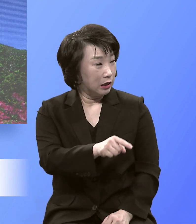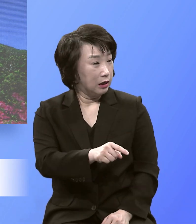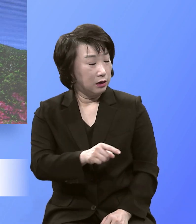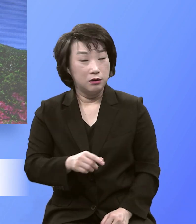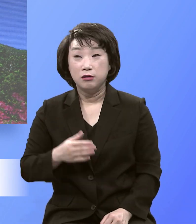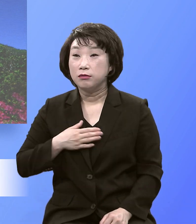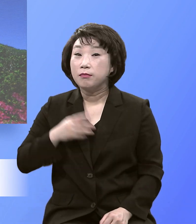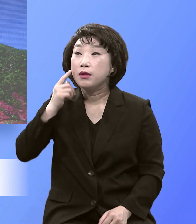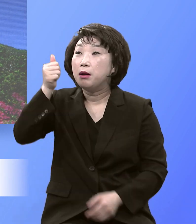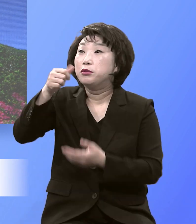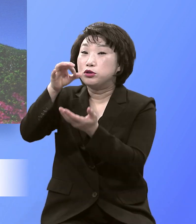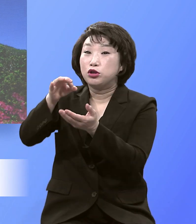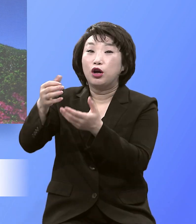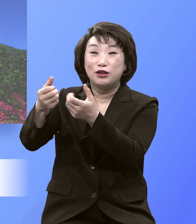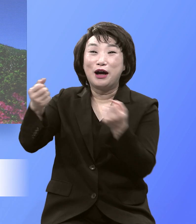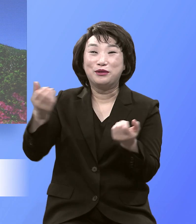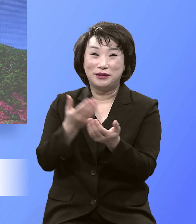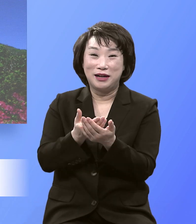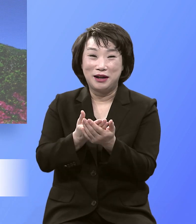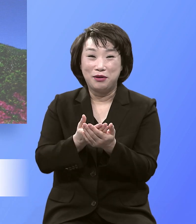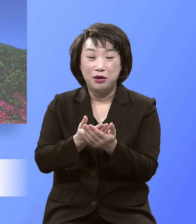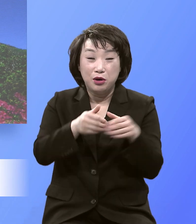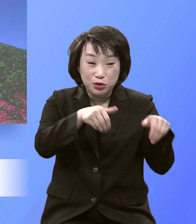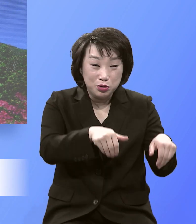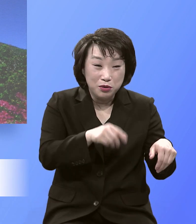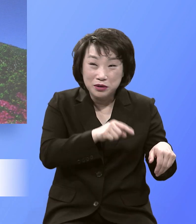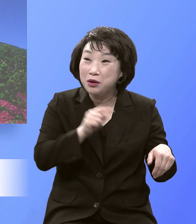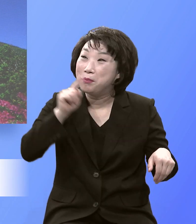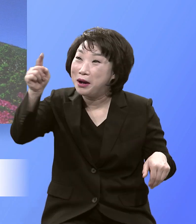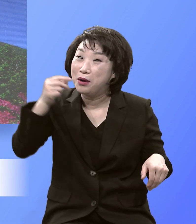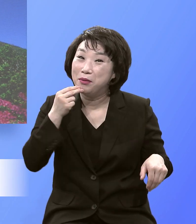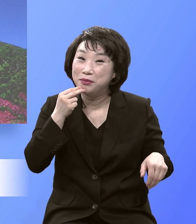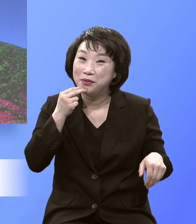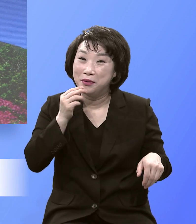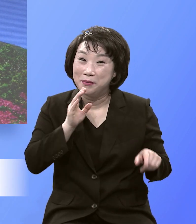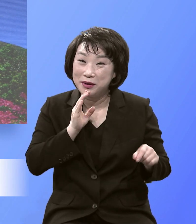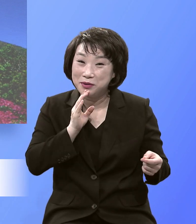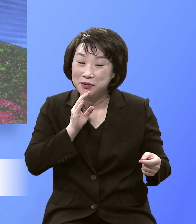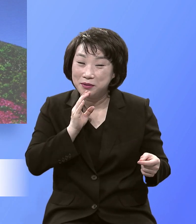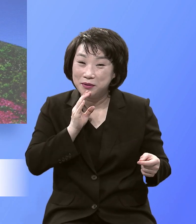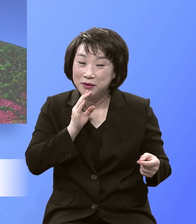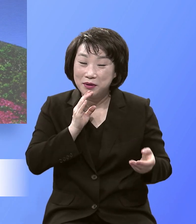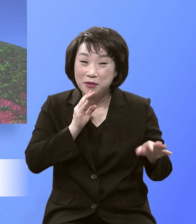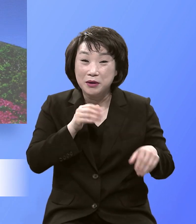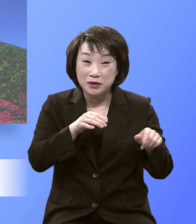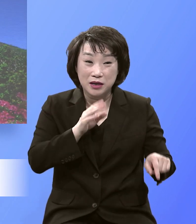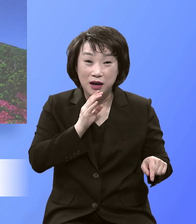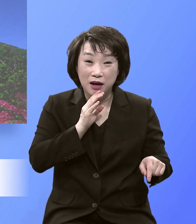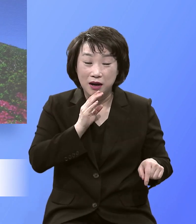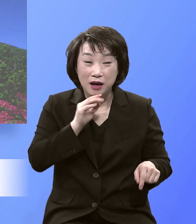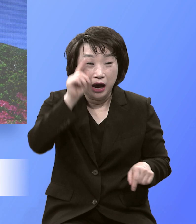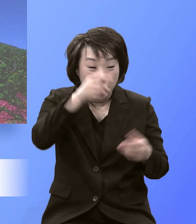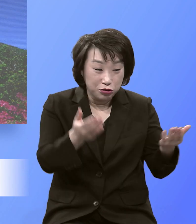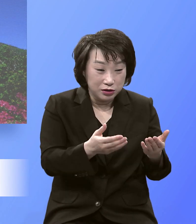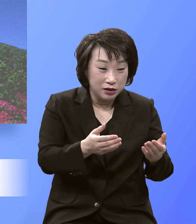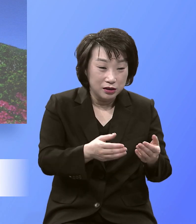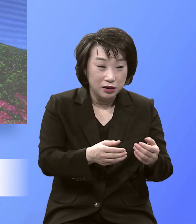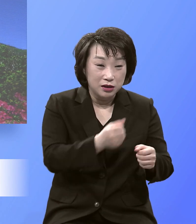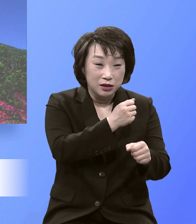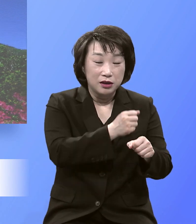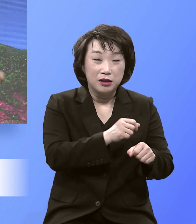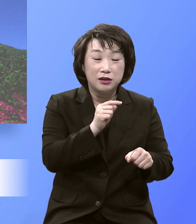상속해 달라는 거예요. 왜 종들은 그런 말을 안 했을까? 왜 하루 이루고 하루